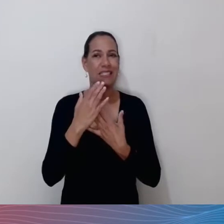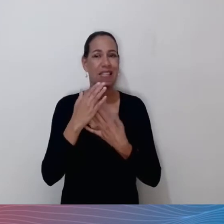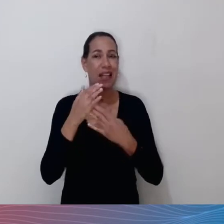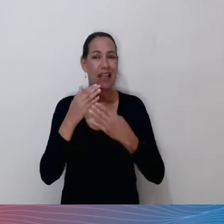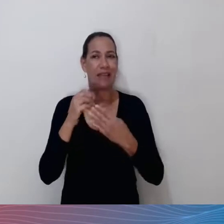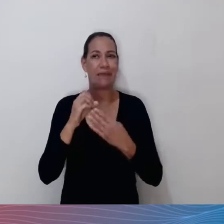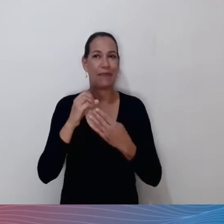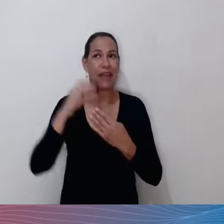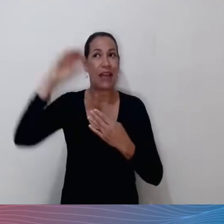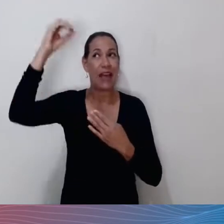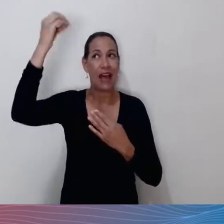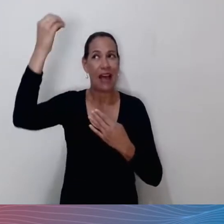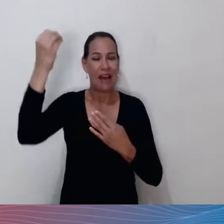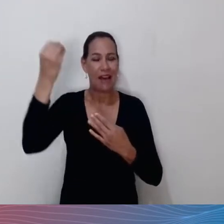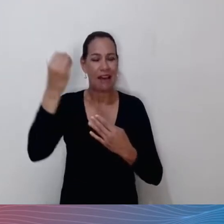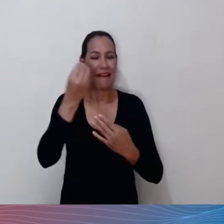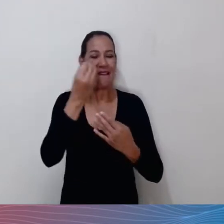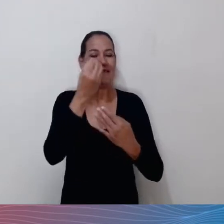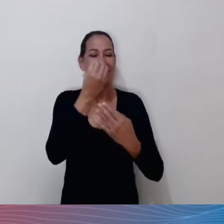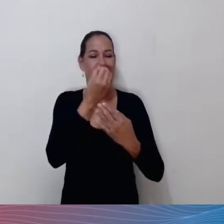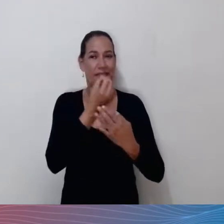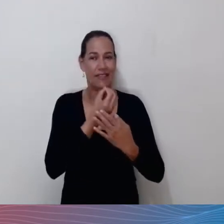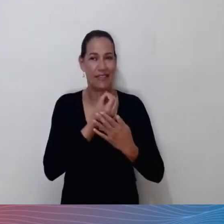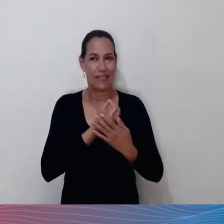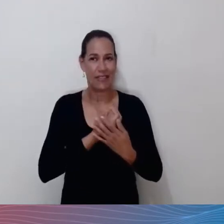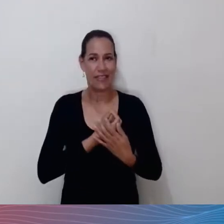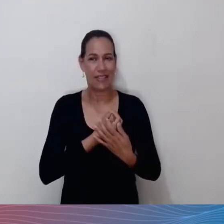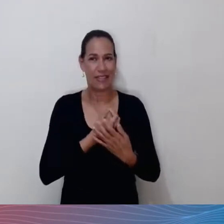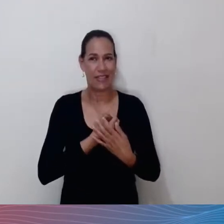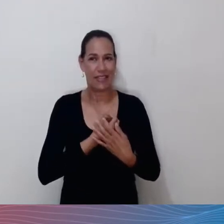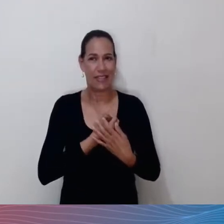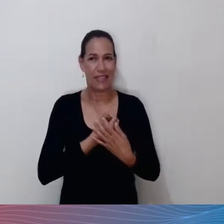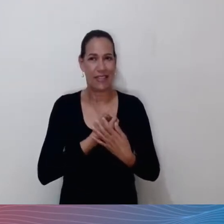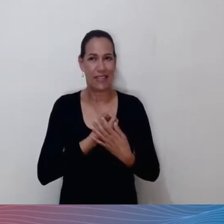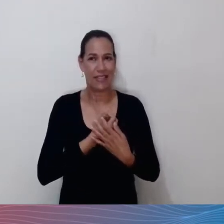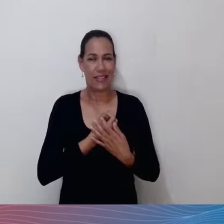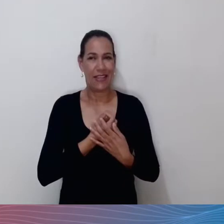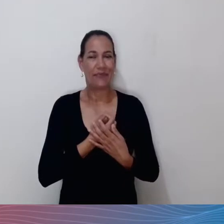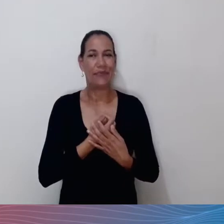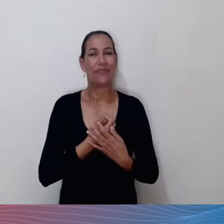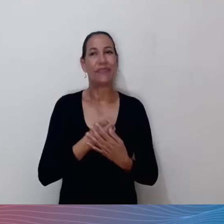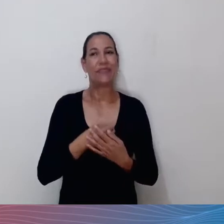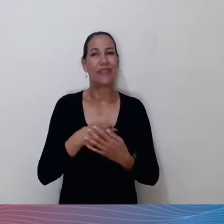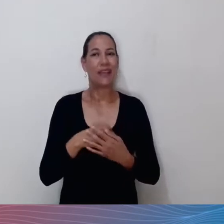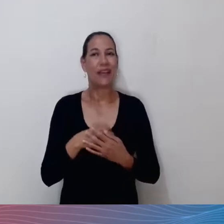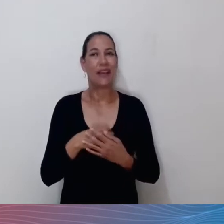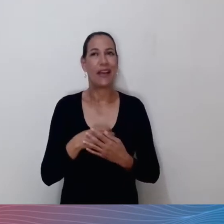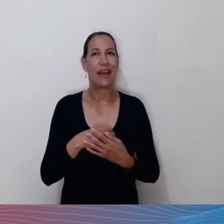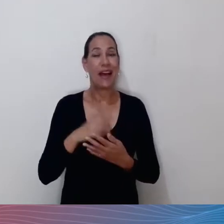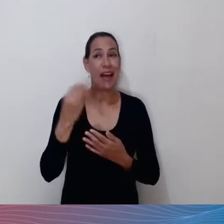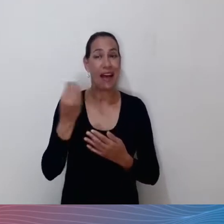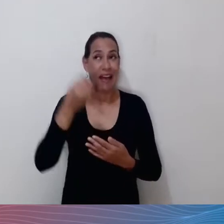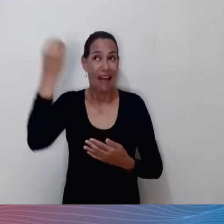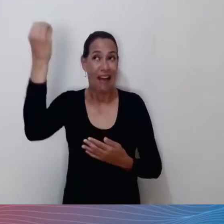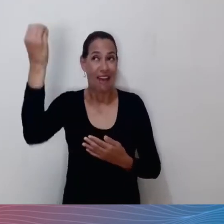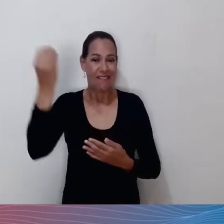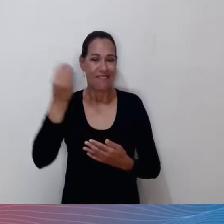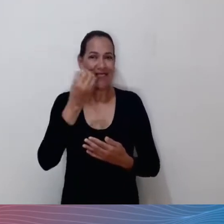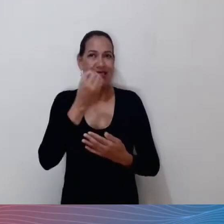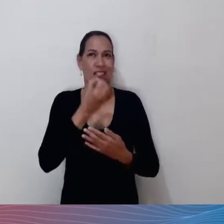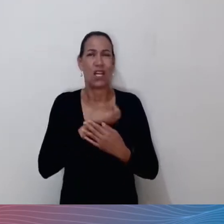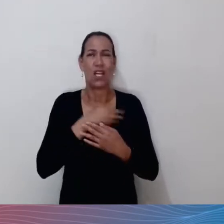a natureza santa de Deus como a graça. Recebemos todos os atributos divinos como a graça. Recebemos as